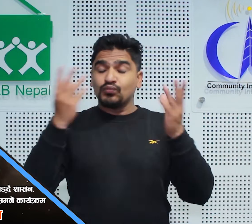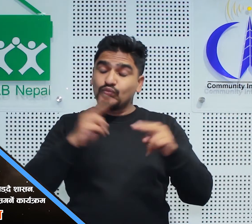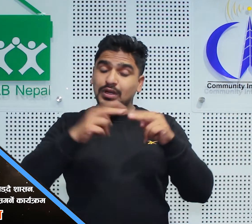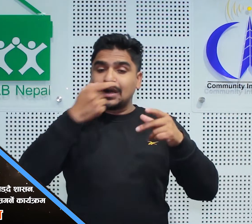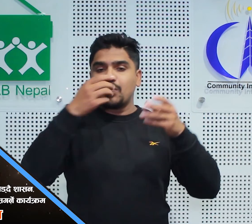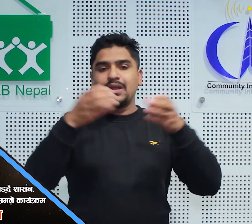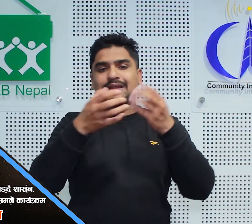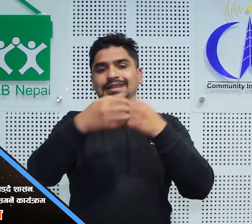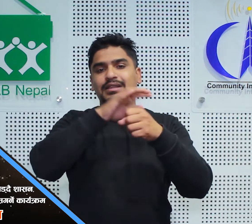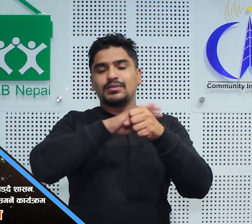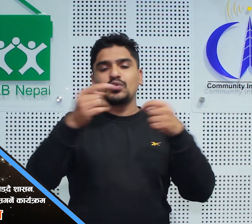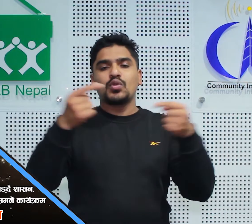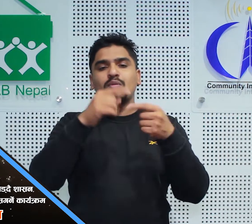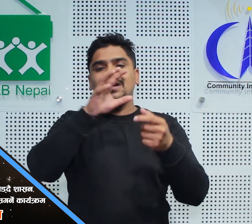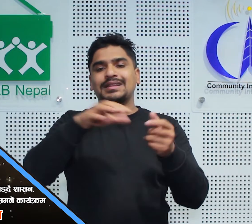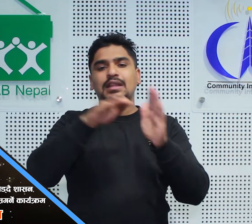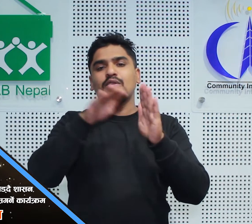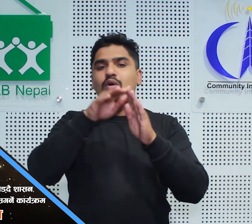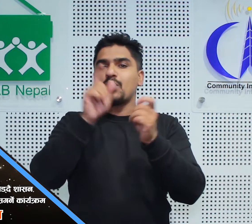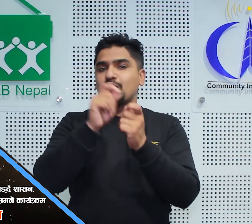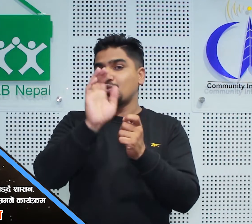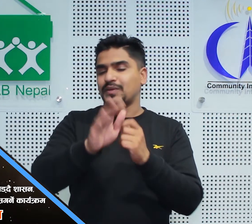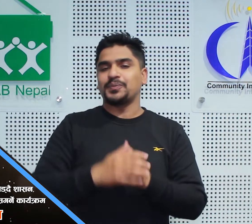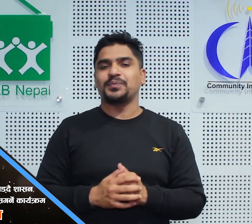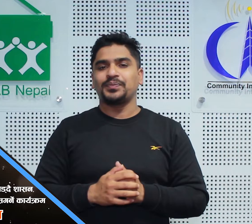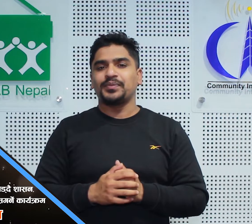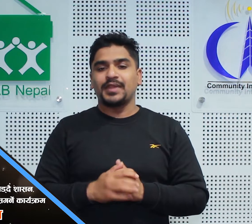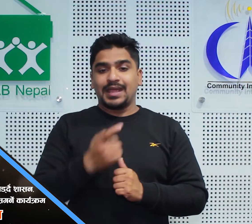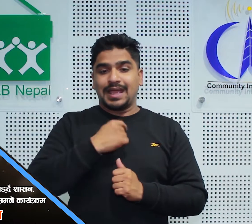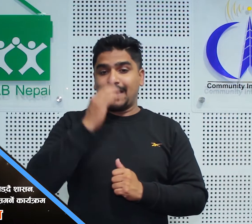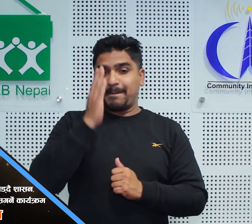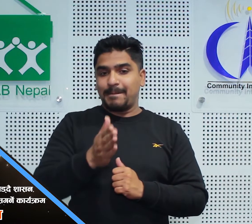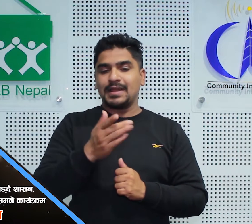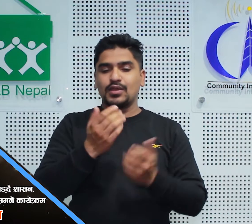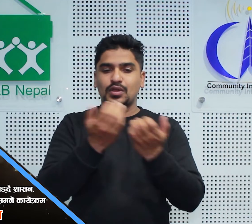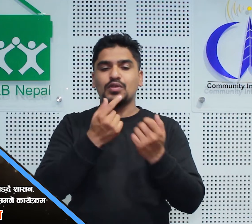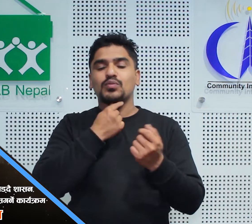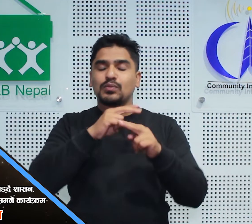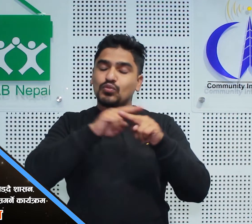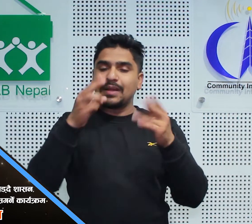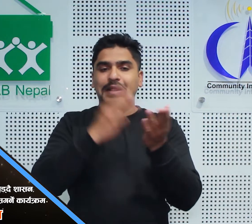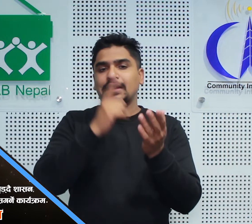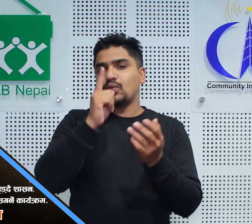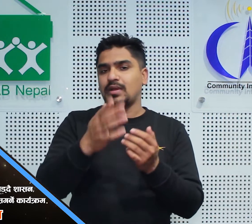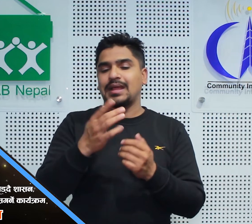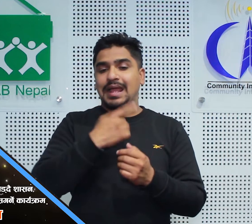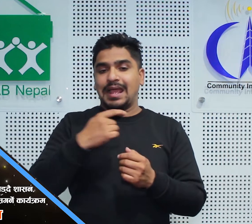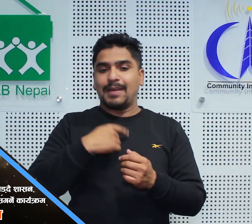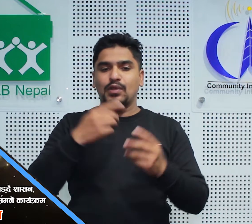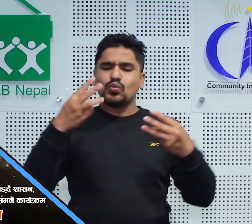गाउँपालिका नै देशभरको नमुना स्थानीय तह बनेको छ। हामीले गरेको बाचा पूरा मात्रै भएको छैन, हामी उदाहरणै पनि